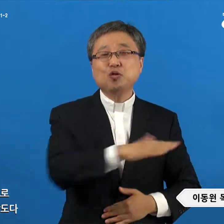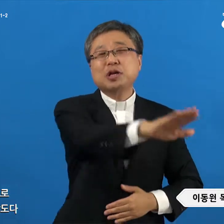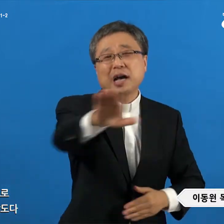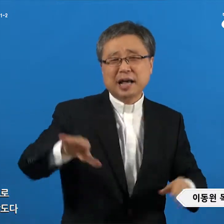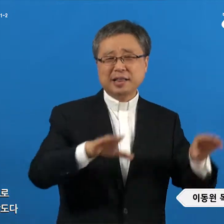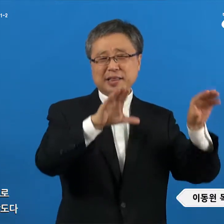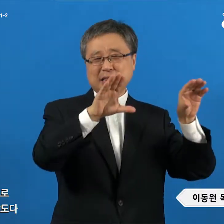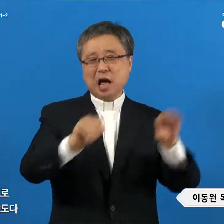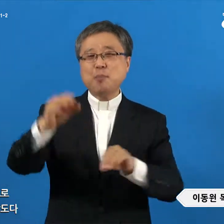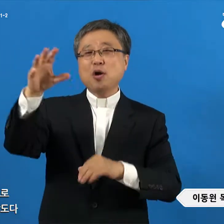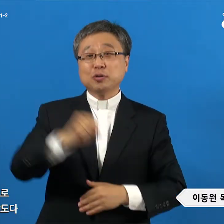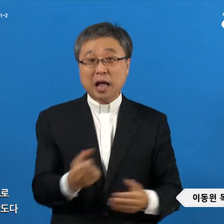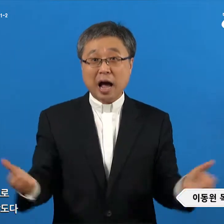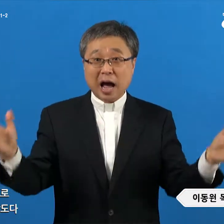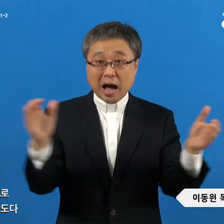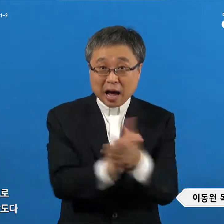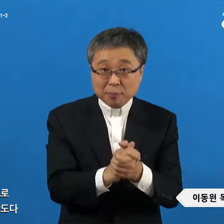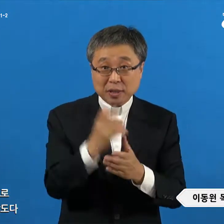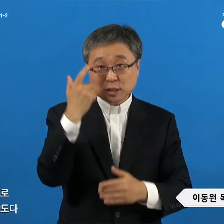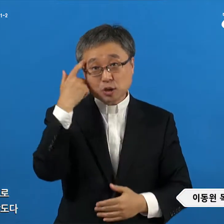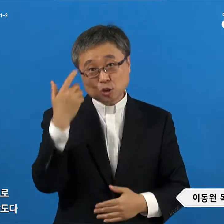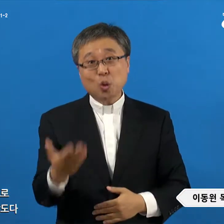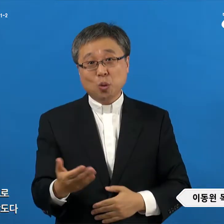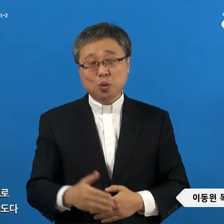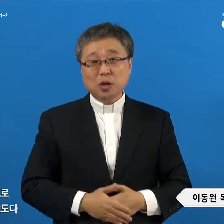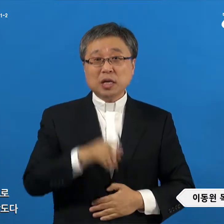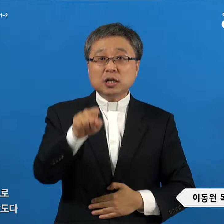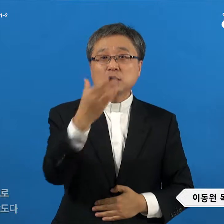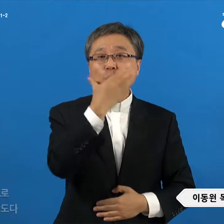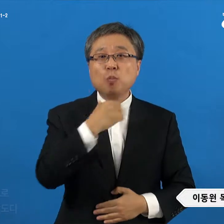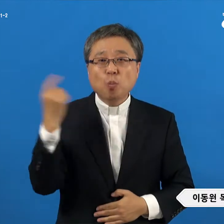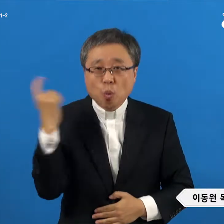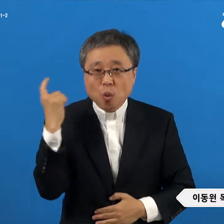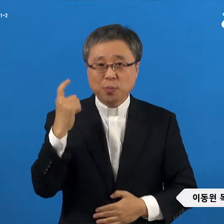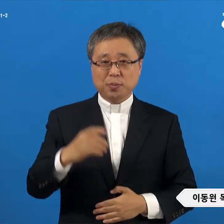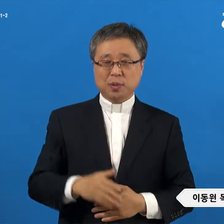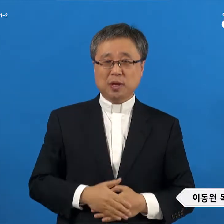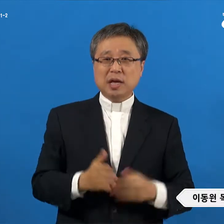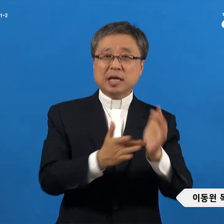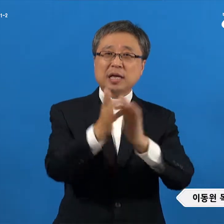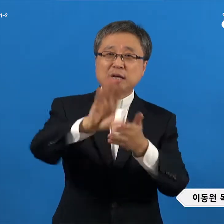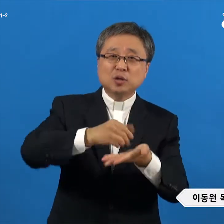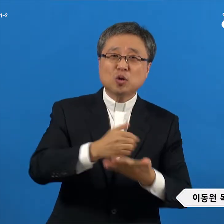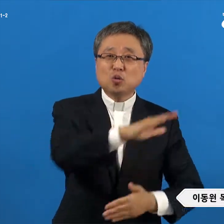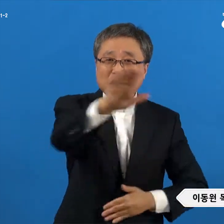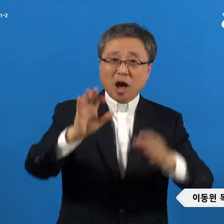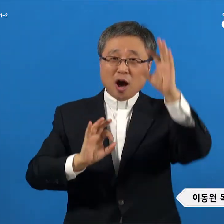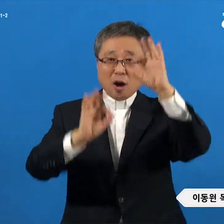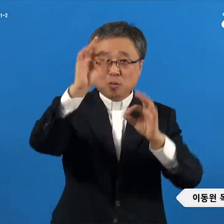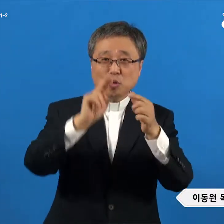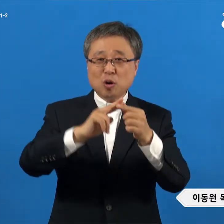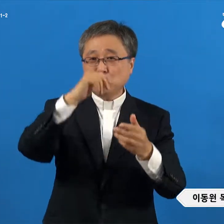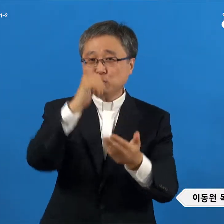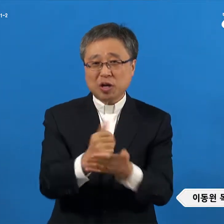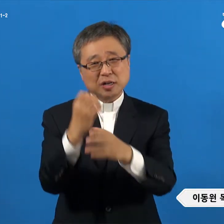얻었도다. 아멘이시죠? 이것이 복음입니다. 예수께서 우리의 허물과 죄를 짊어지고 십자가에